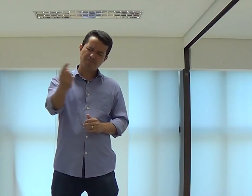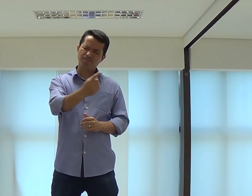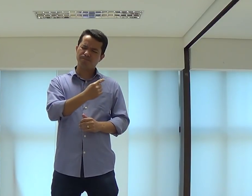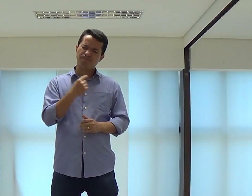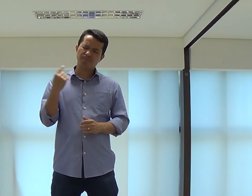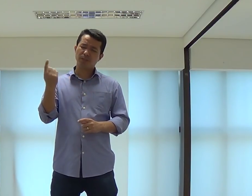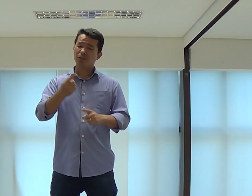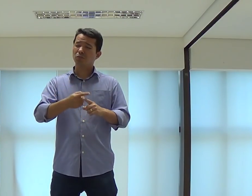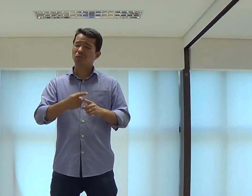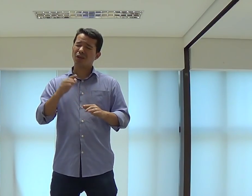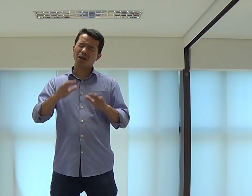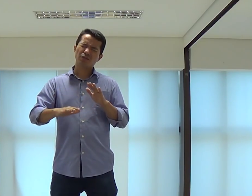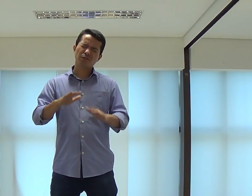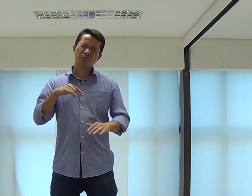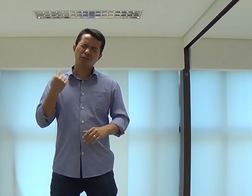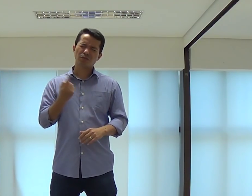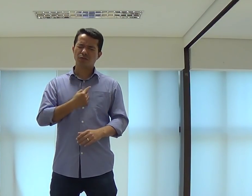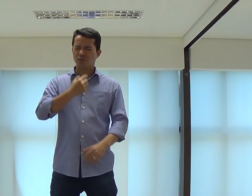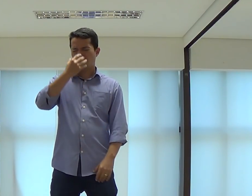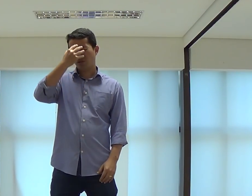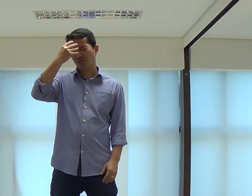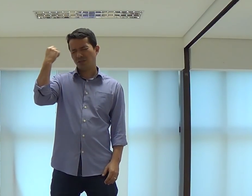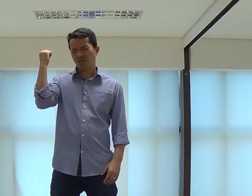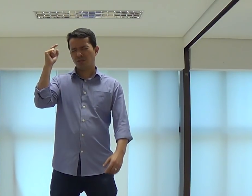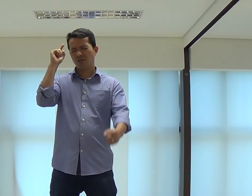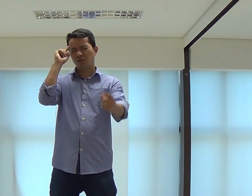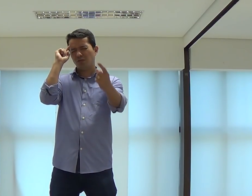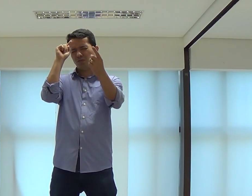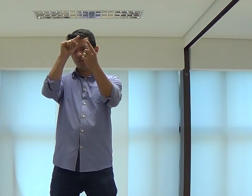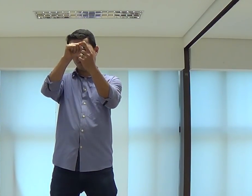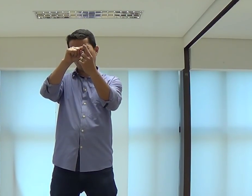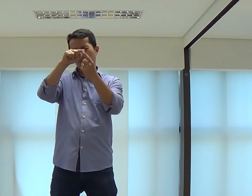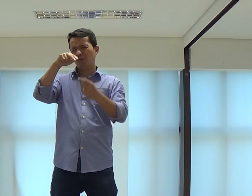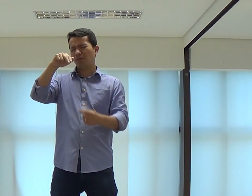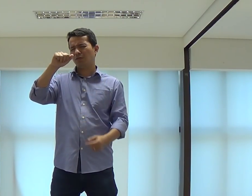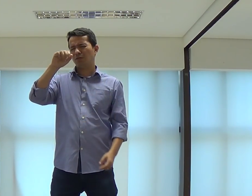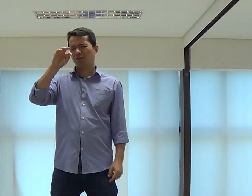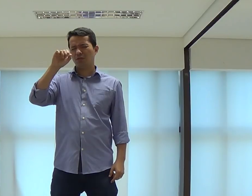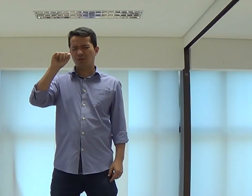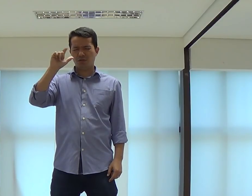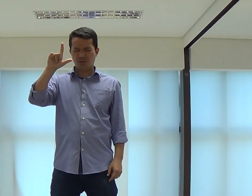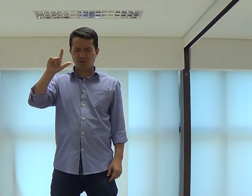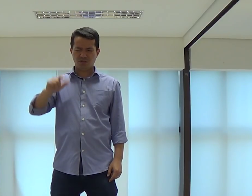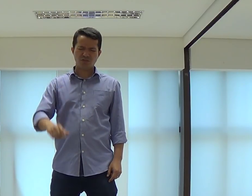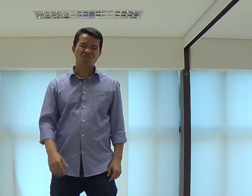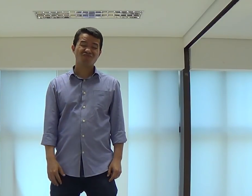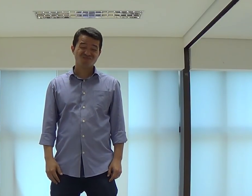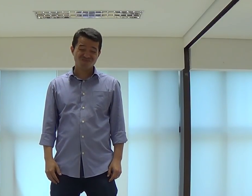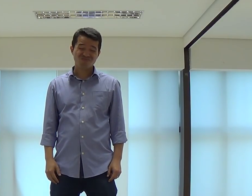quero pedir perdão, Senhor, porque nós às vezes nos esquecemos do propósito do Natal.